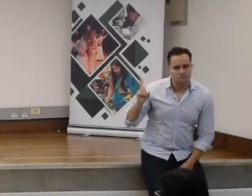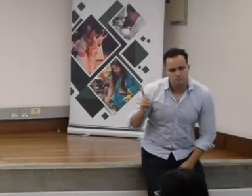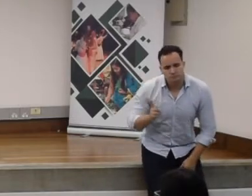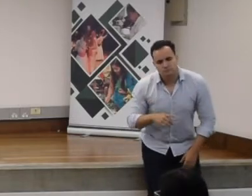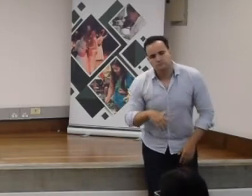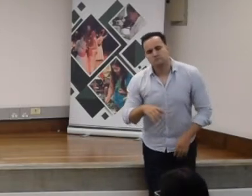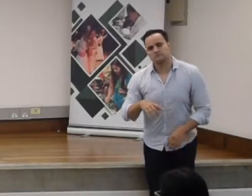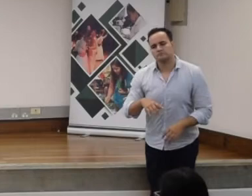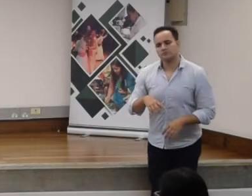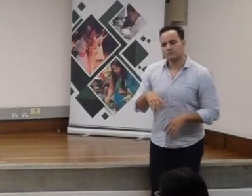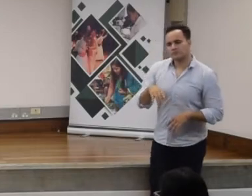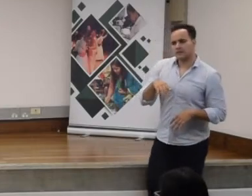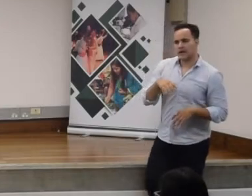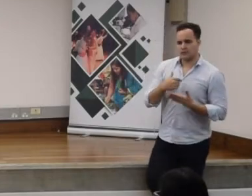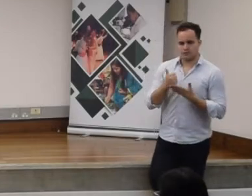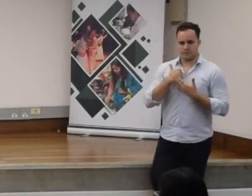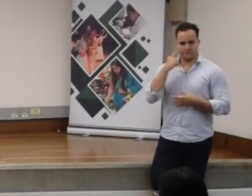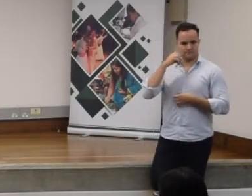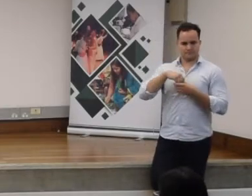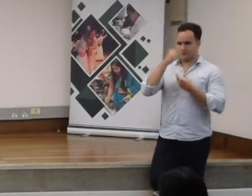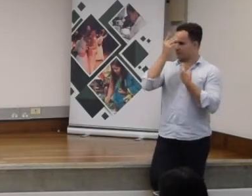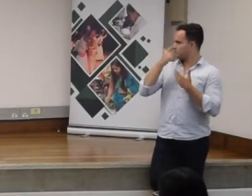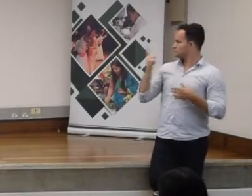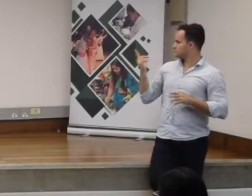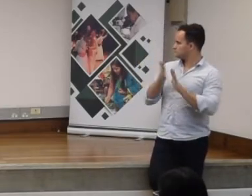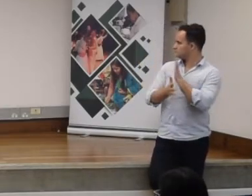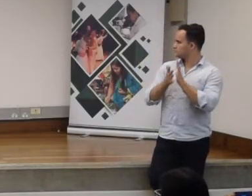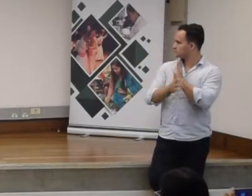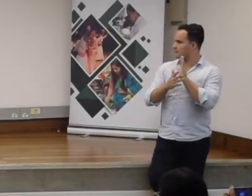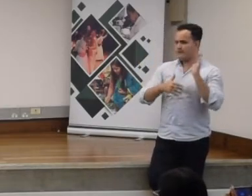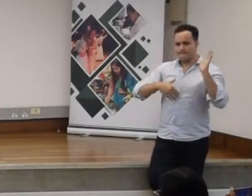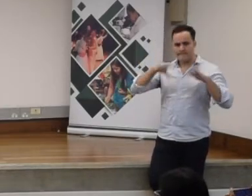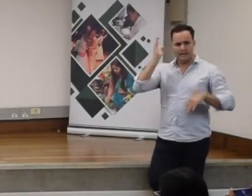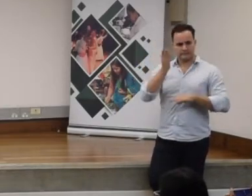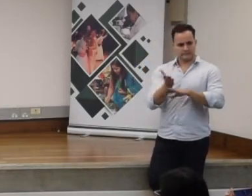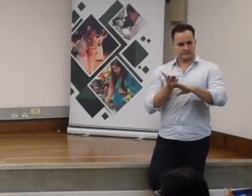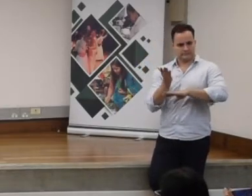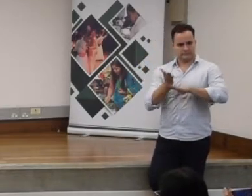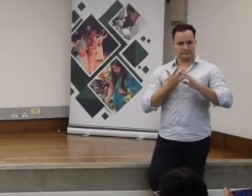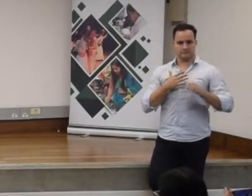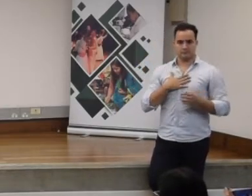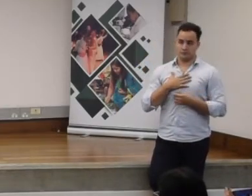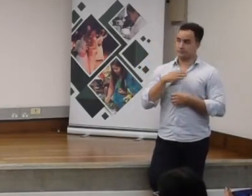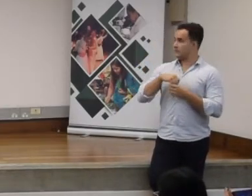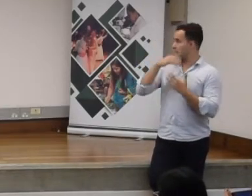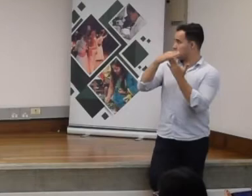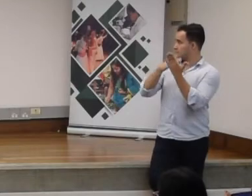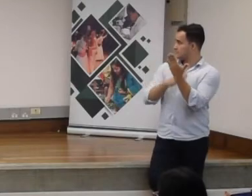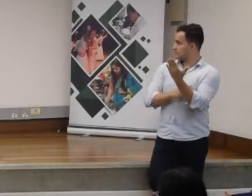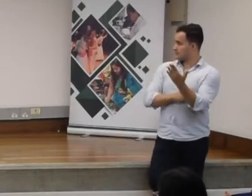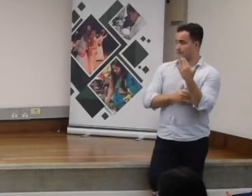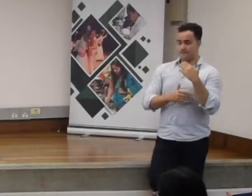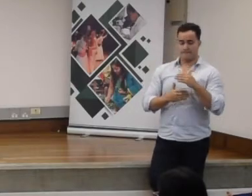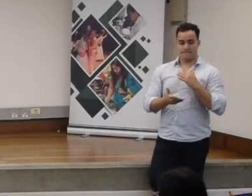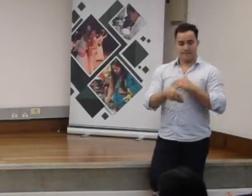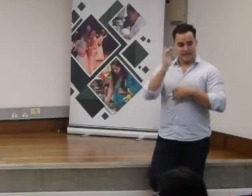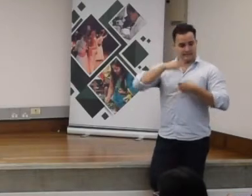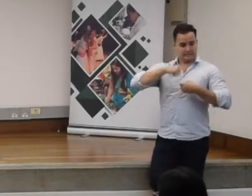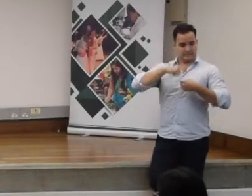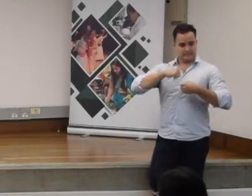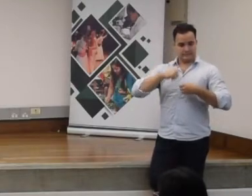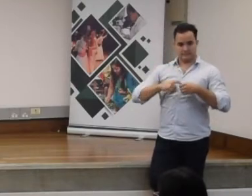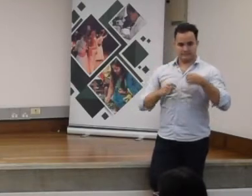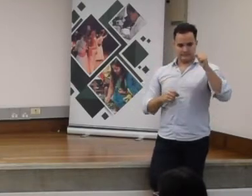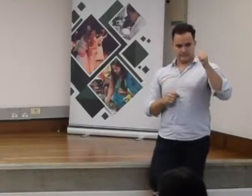o datos, y es los programas académicos con mayor demanda. Entonces tenemos los 10 programas con mayor demanda, donde más